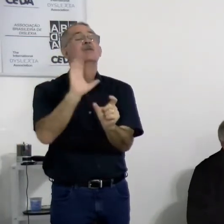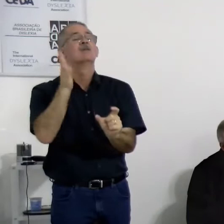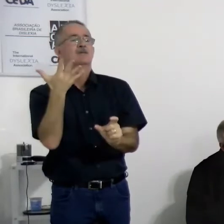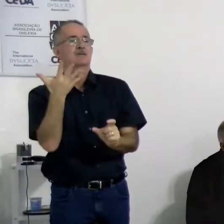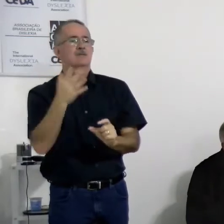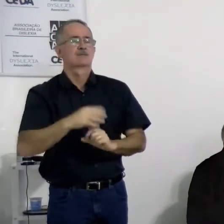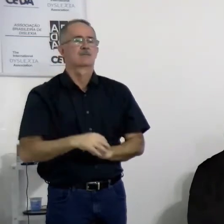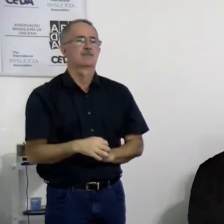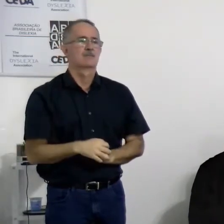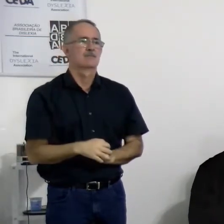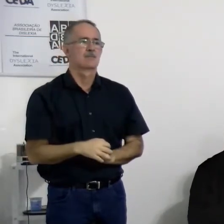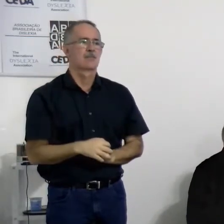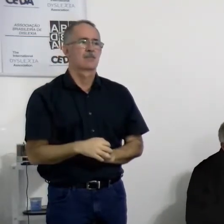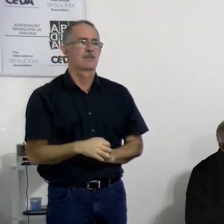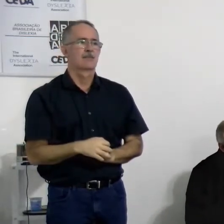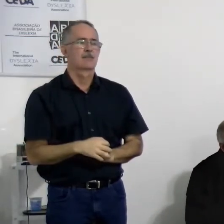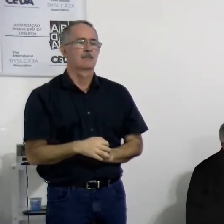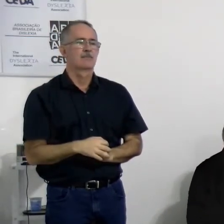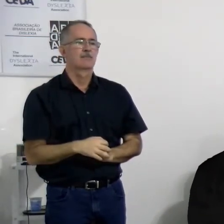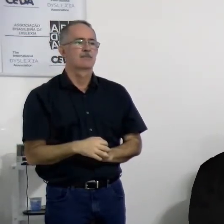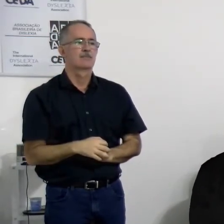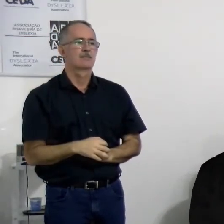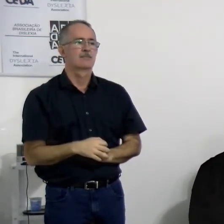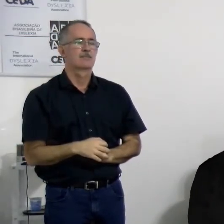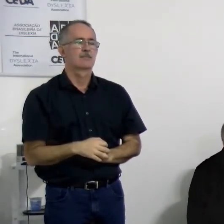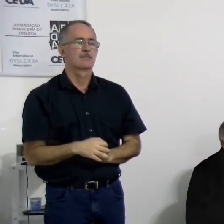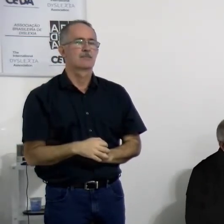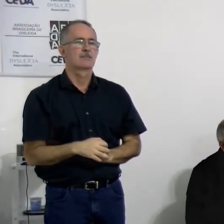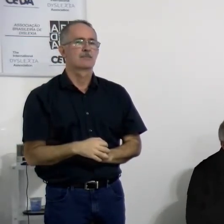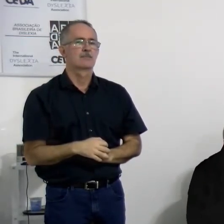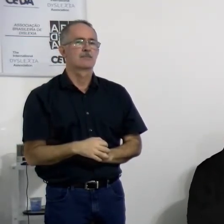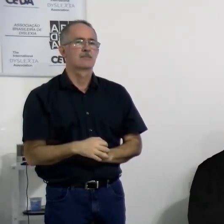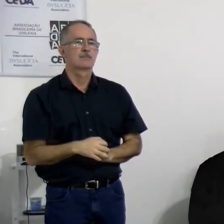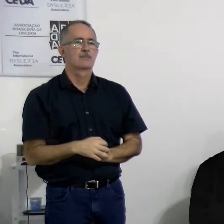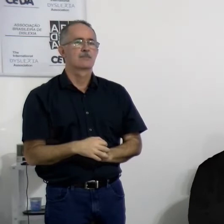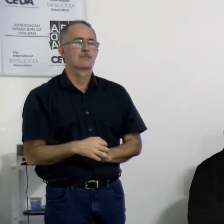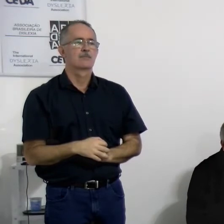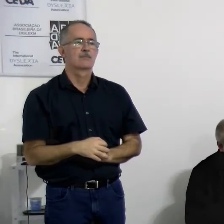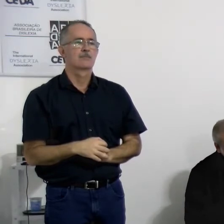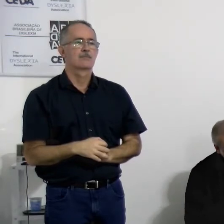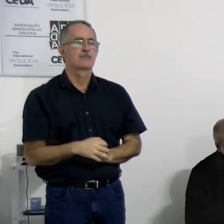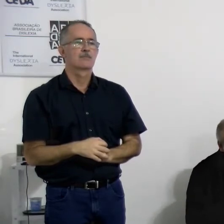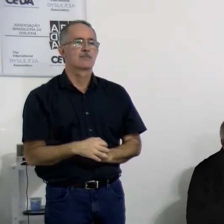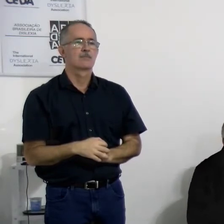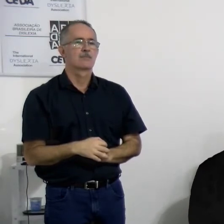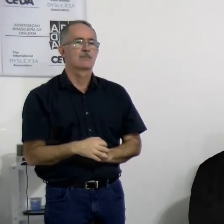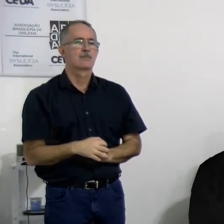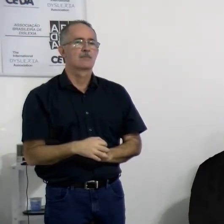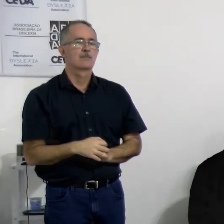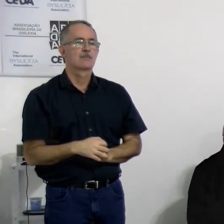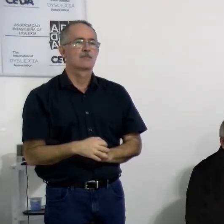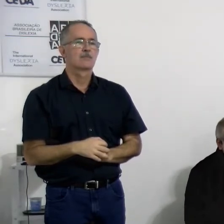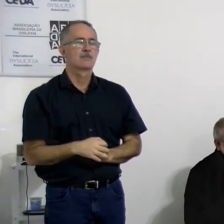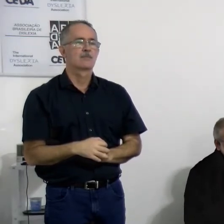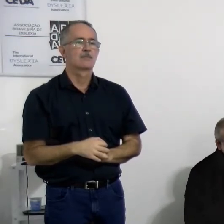And the mission of IDA is a shared mission with ABD, and that is to help